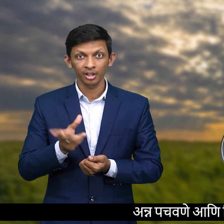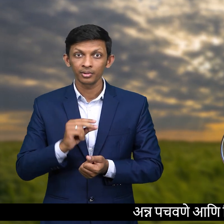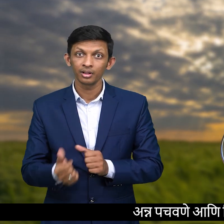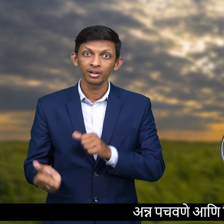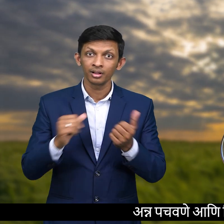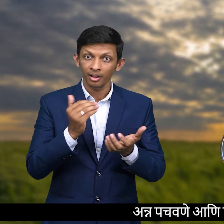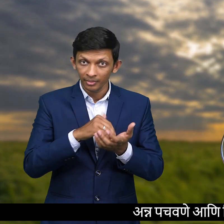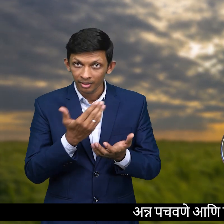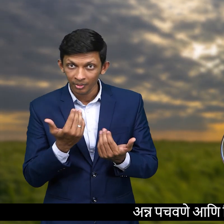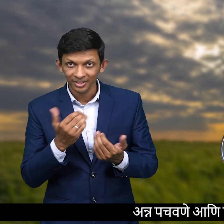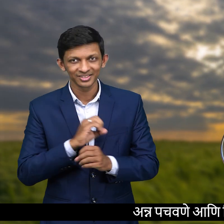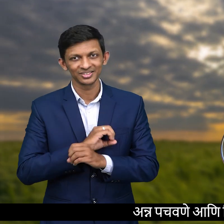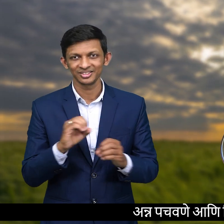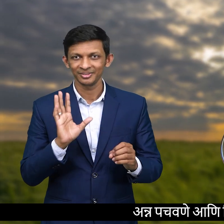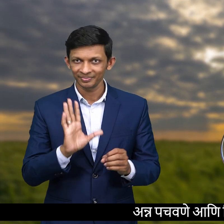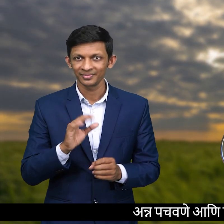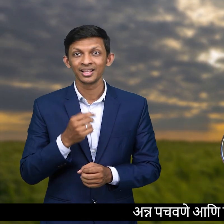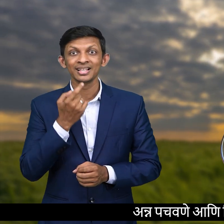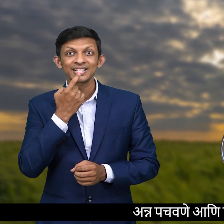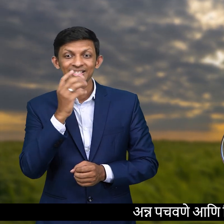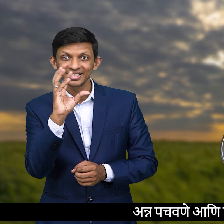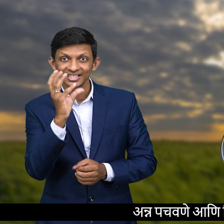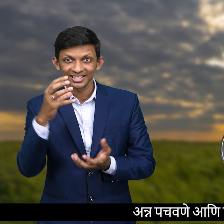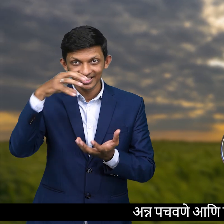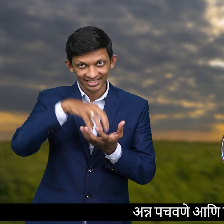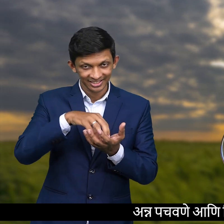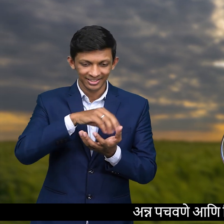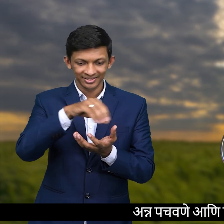पिठातून इडली बनवणे समाविष्ट आहे.